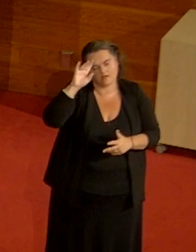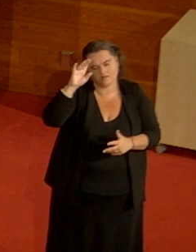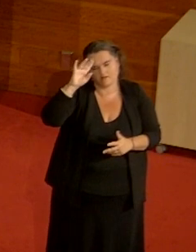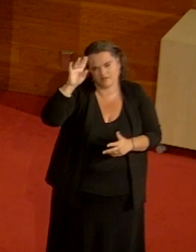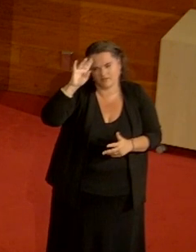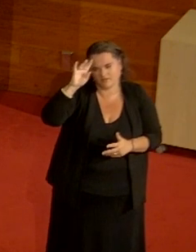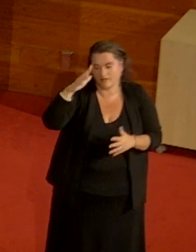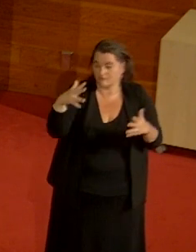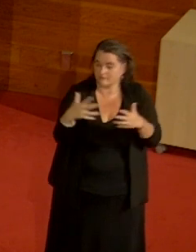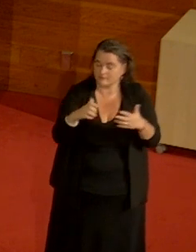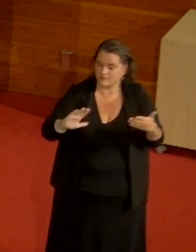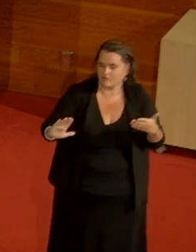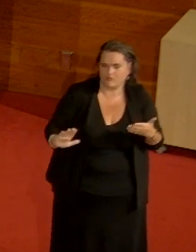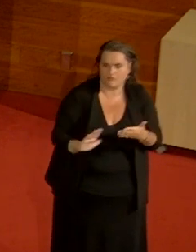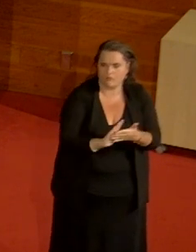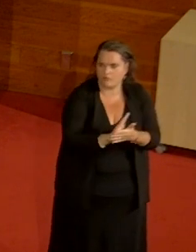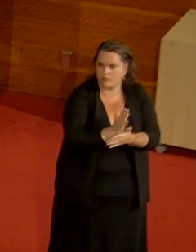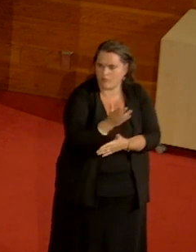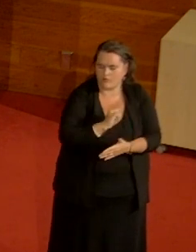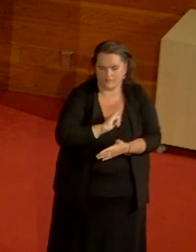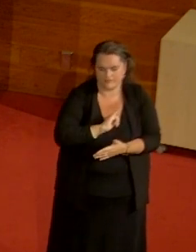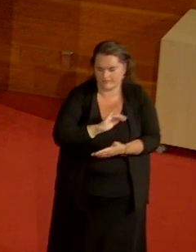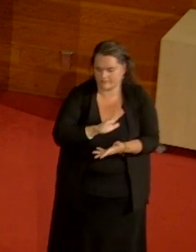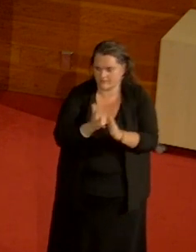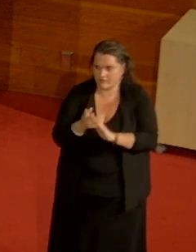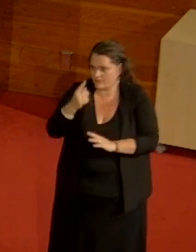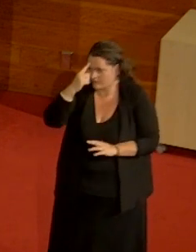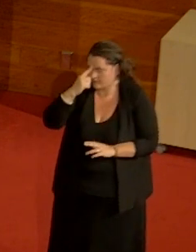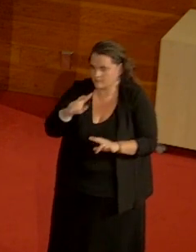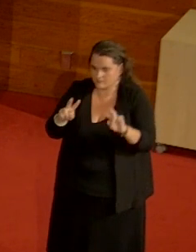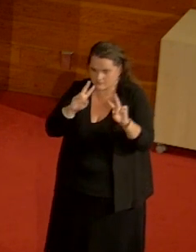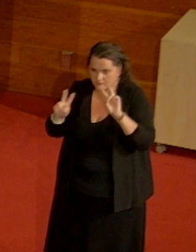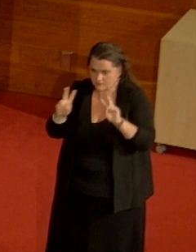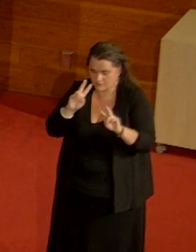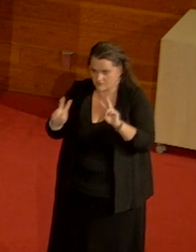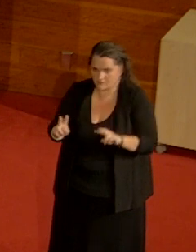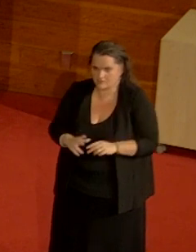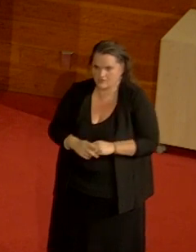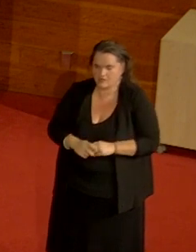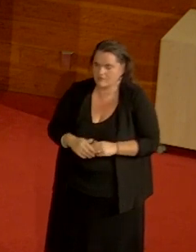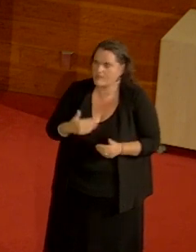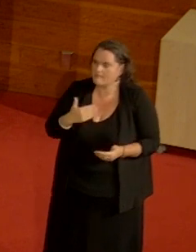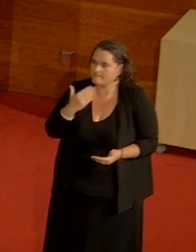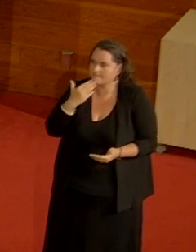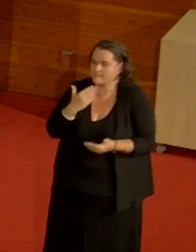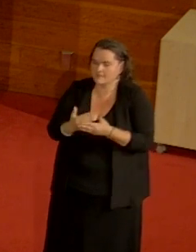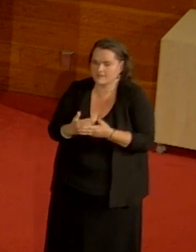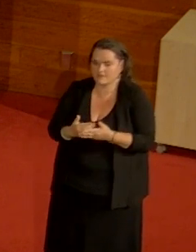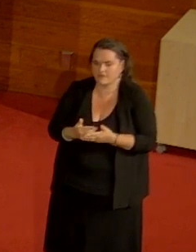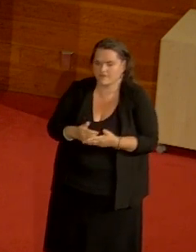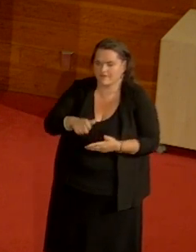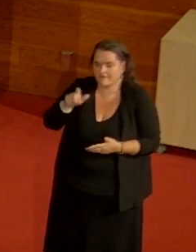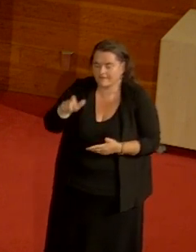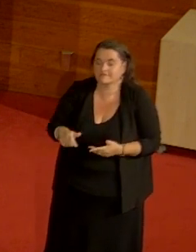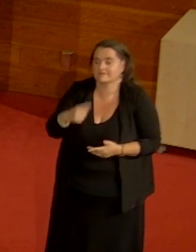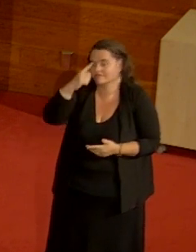Y esa textualización de la identidad y reforzaron lo visual reforzaron lo visual reclamando que el sujeto se apoyara